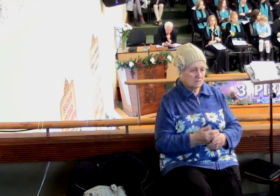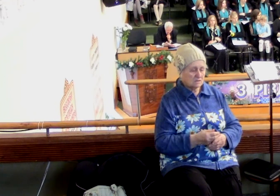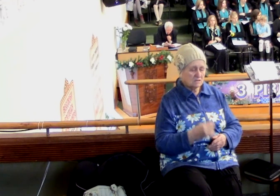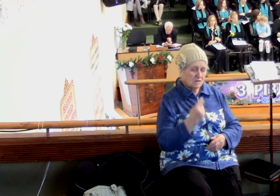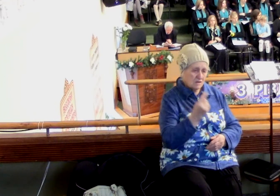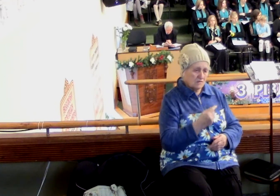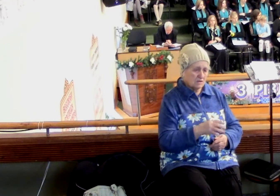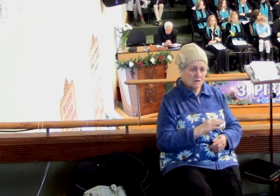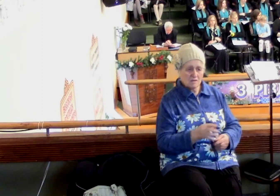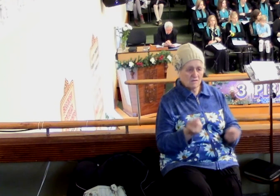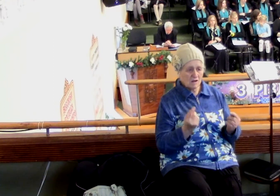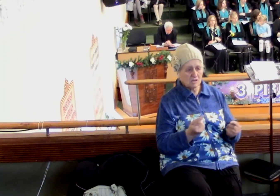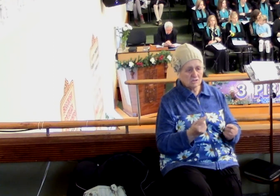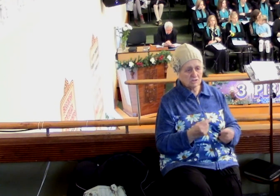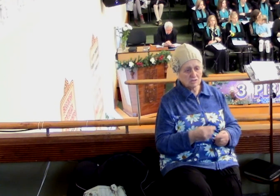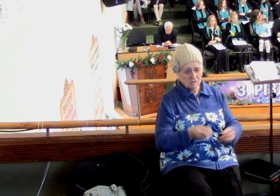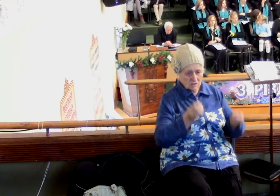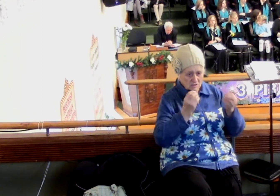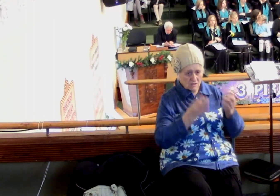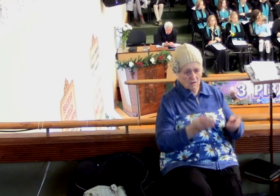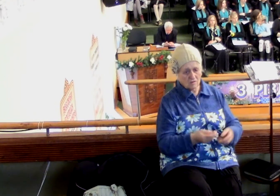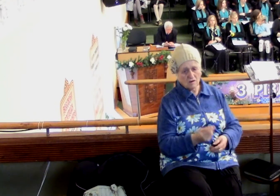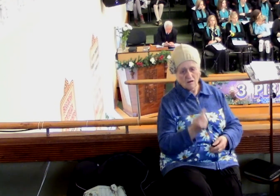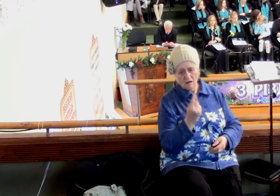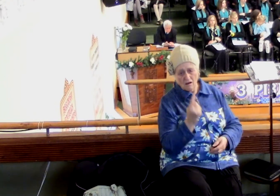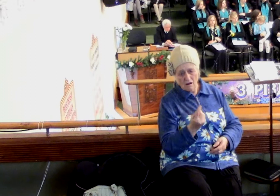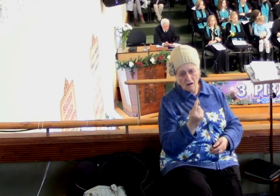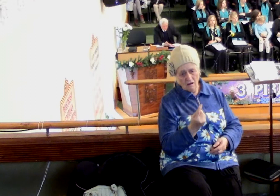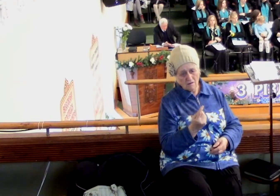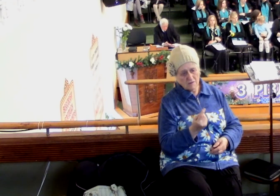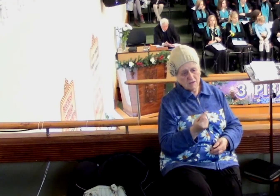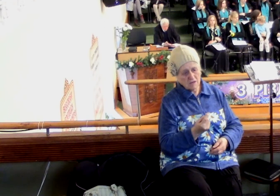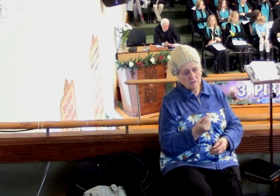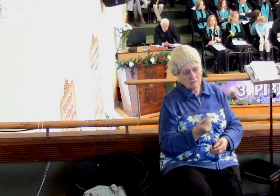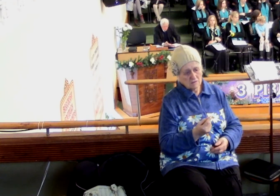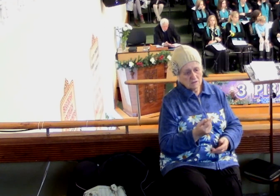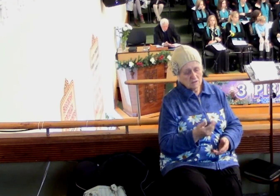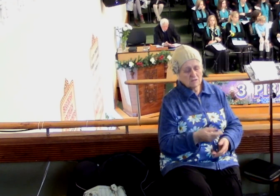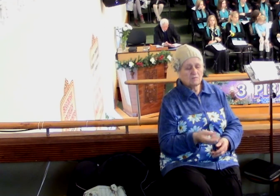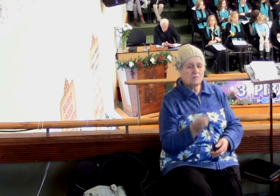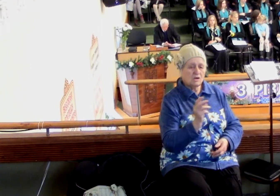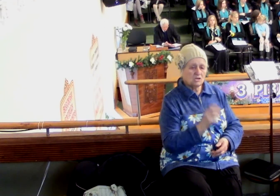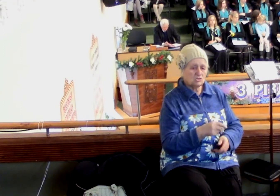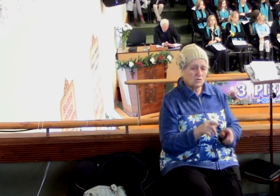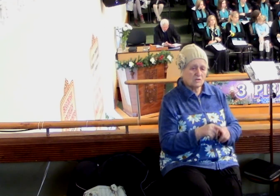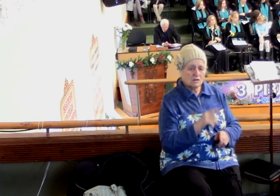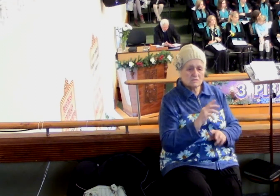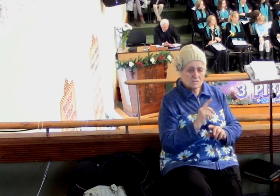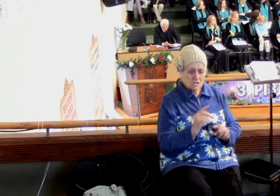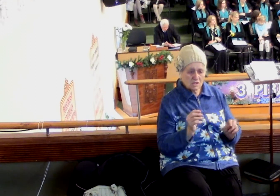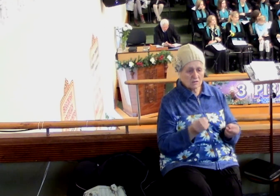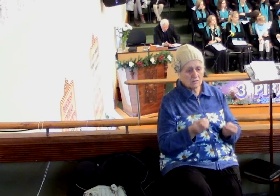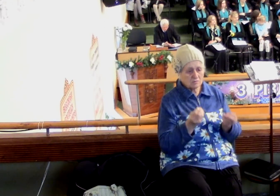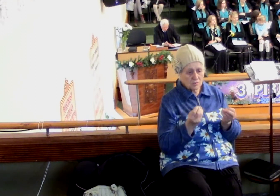вида, ни величия, ни славы. Один из сотни маленьких детей пришел так тихо,